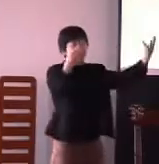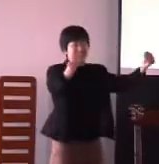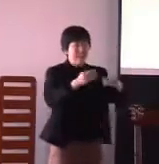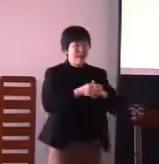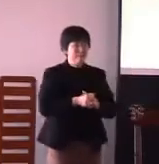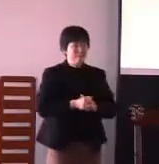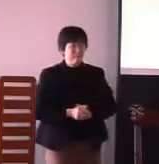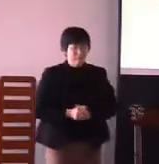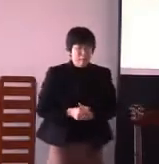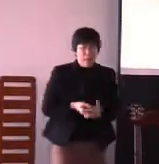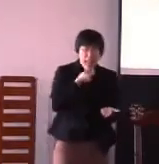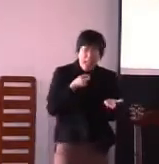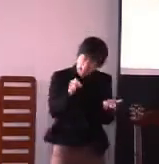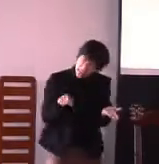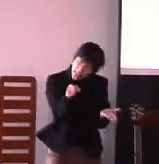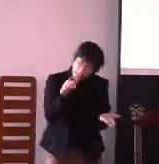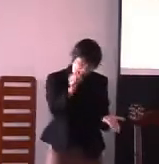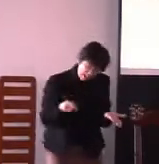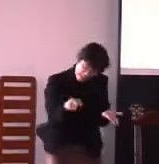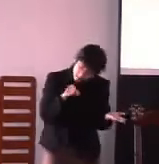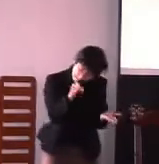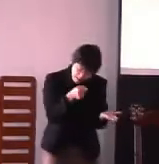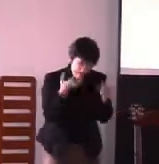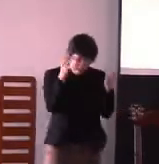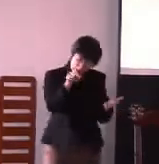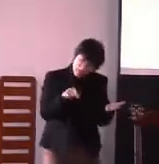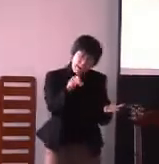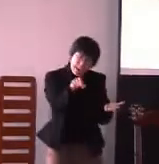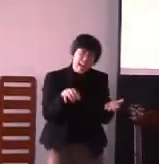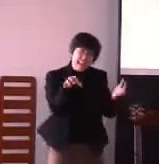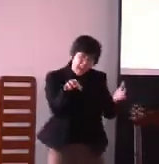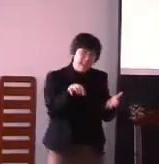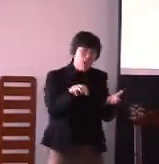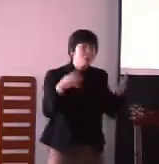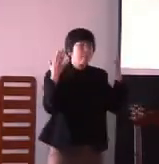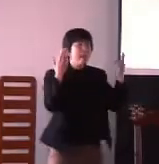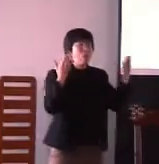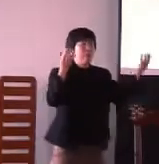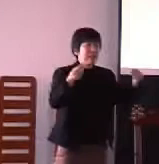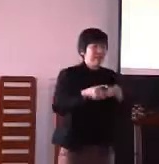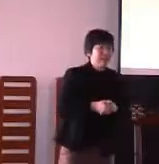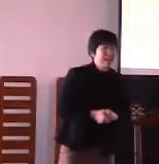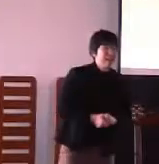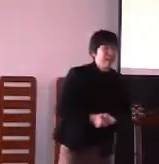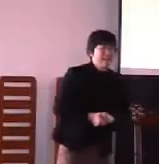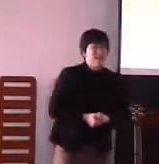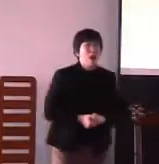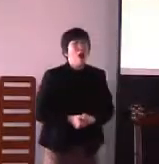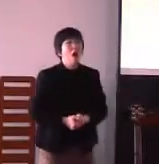一生懸命勉強しました。一生懸命努力しました。高校2年の